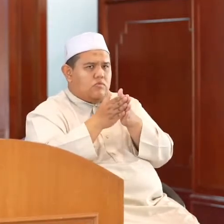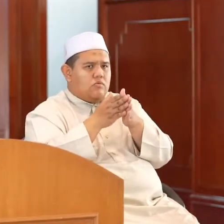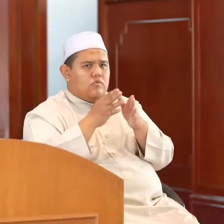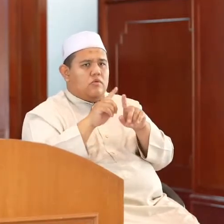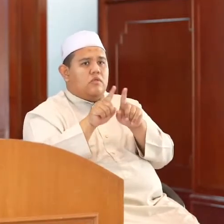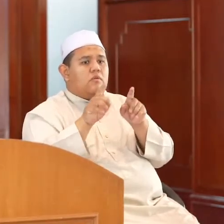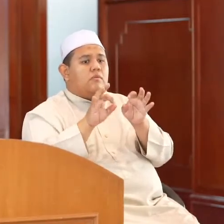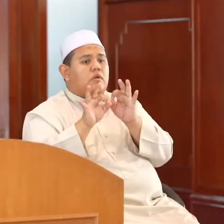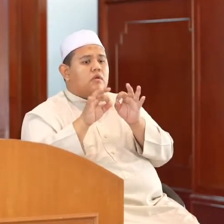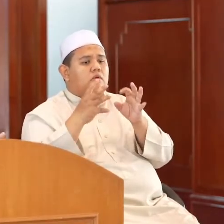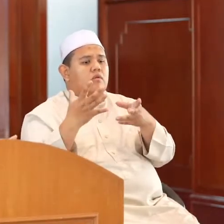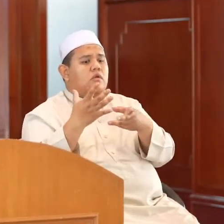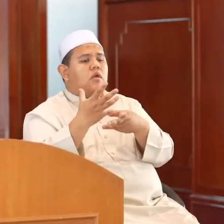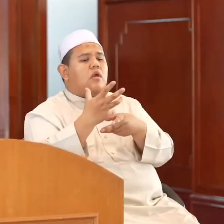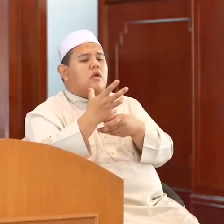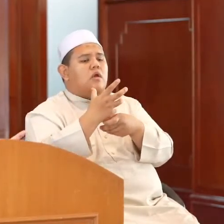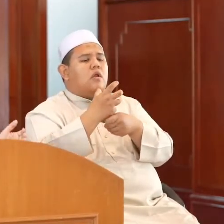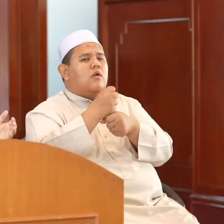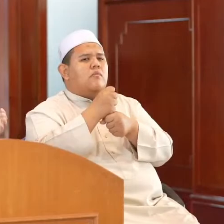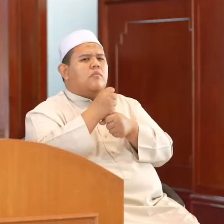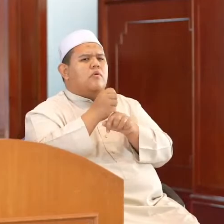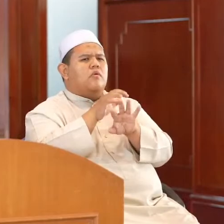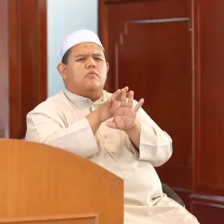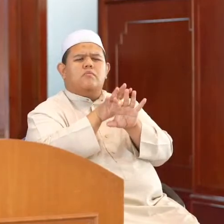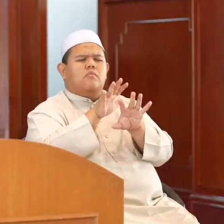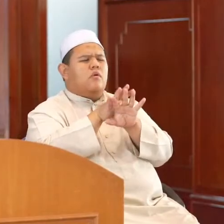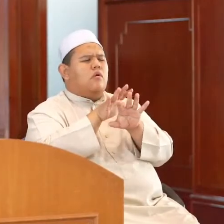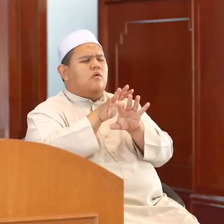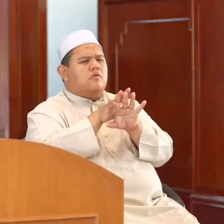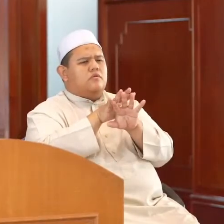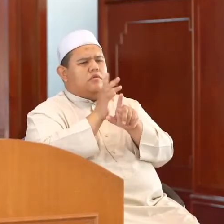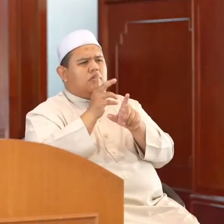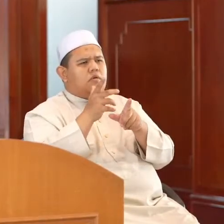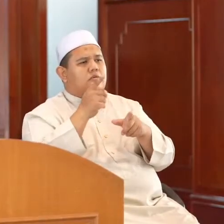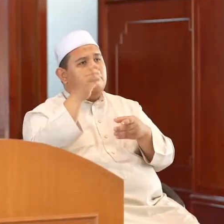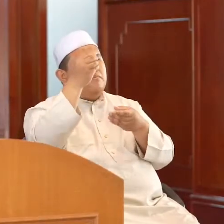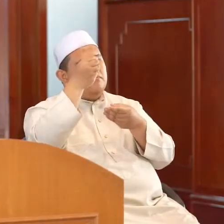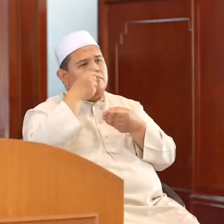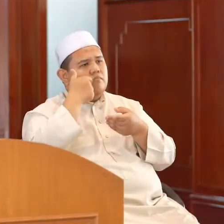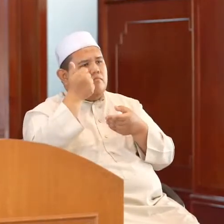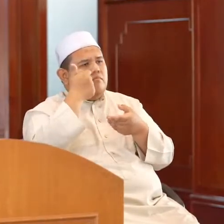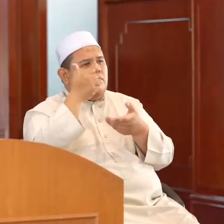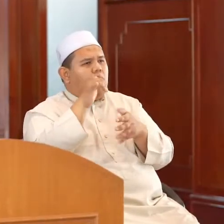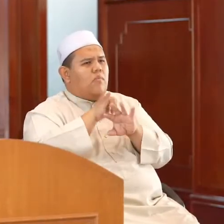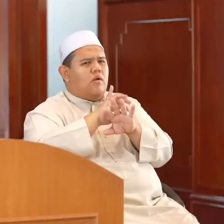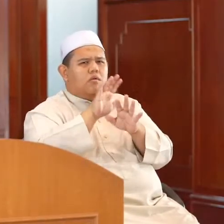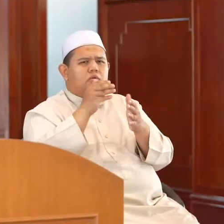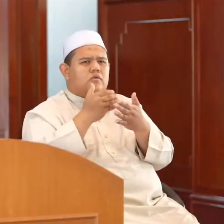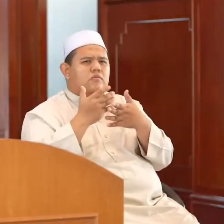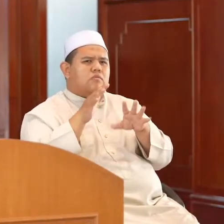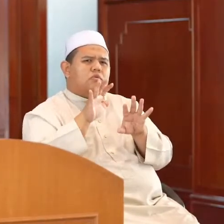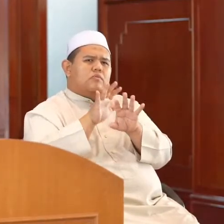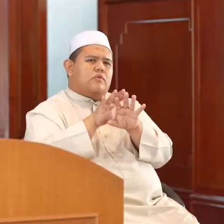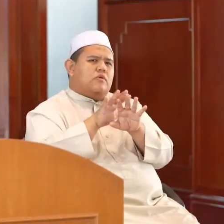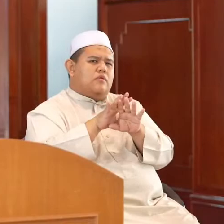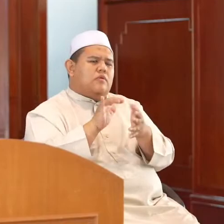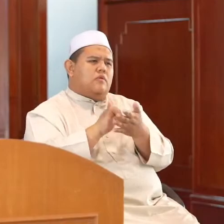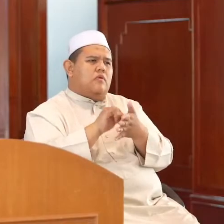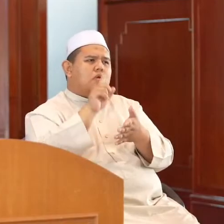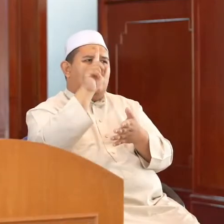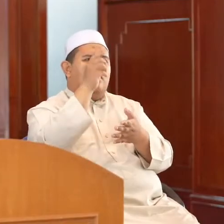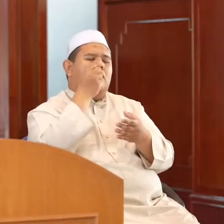Tapi kalau dia dapat nikmat yang banyak, Allah sebut walau basatallahu rizqa